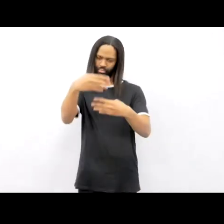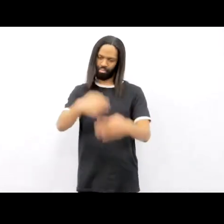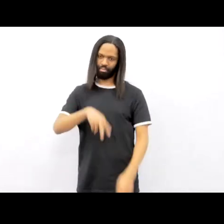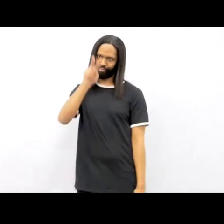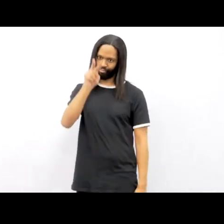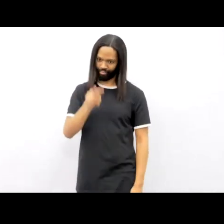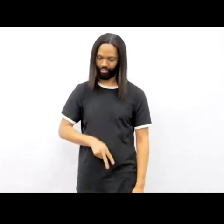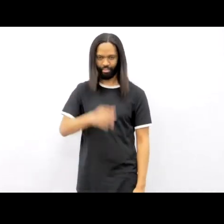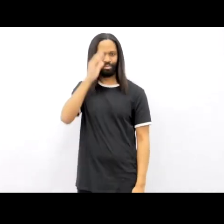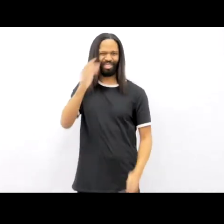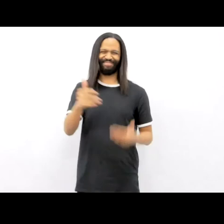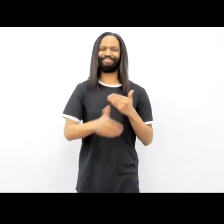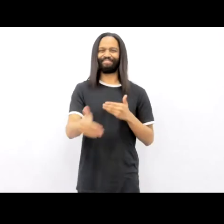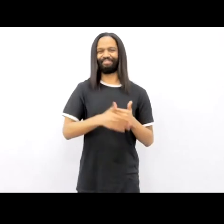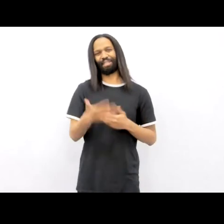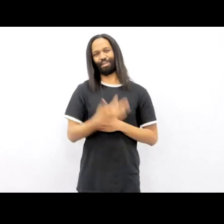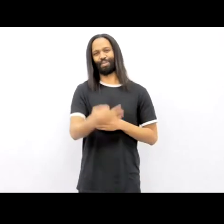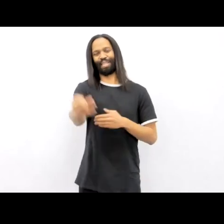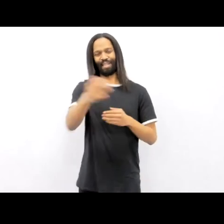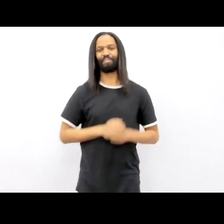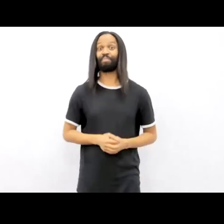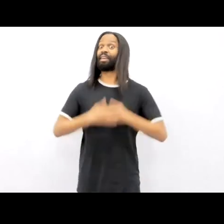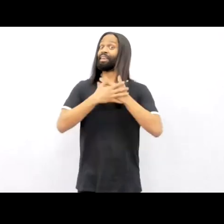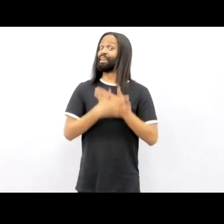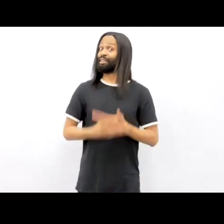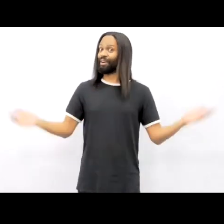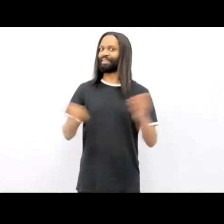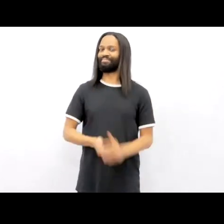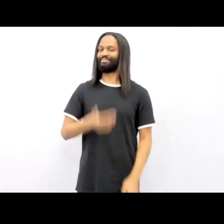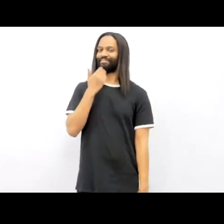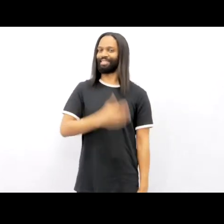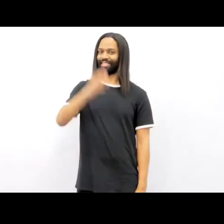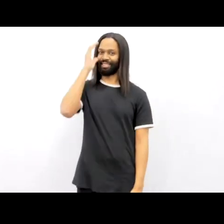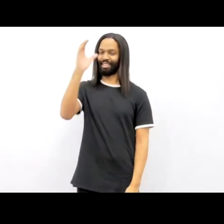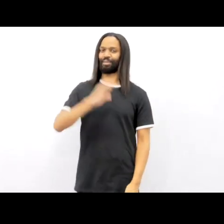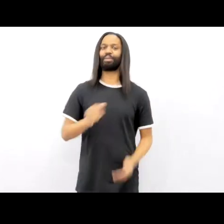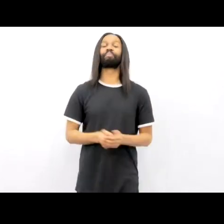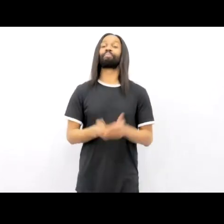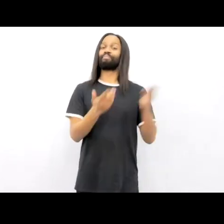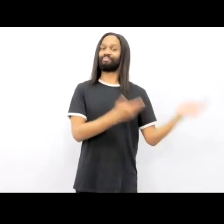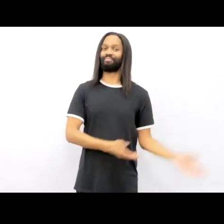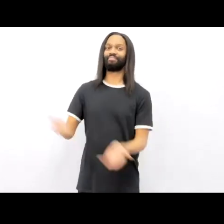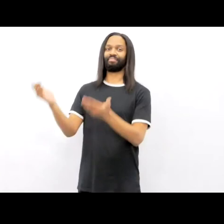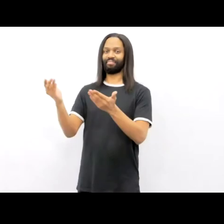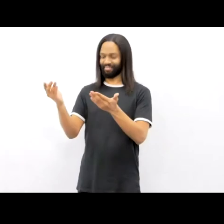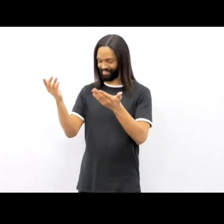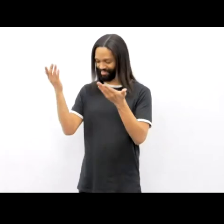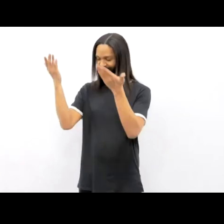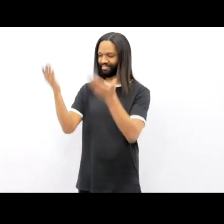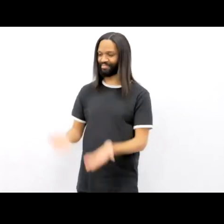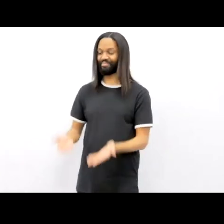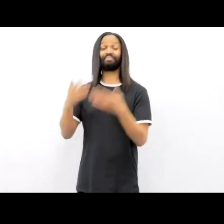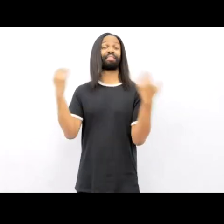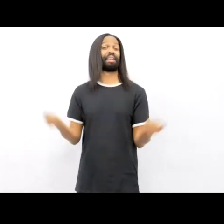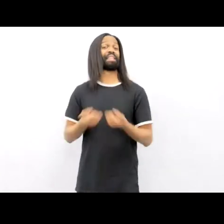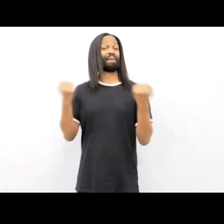dans les semaines qui viennent. Voilà, merci de votre attention. Et puis, je repasse la parole à l'animateur